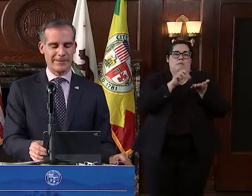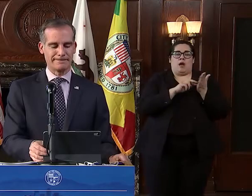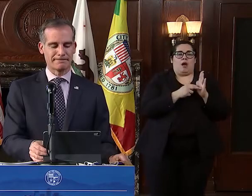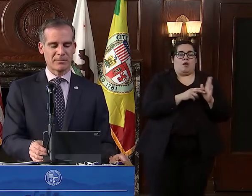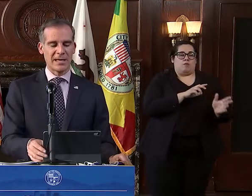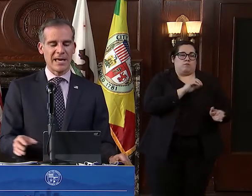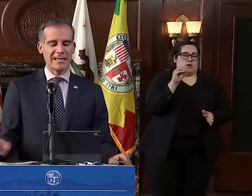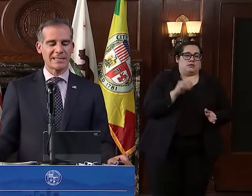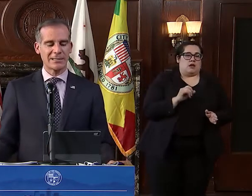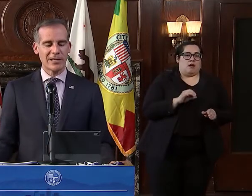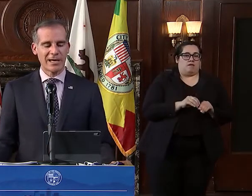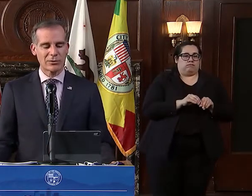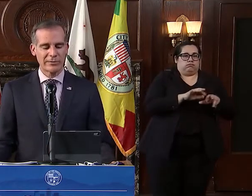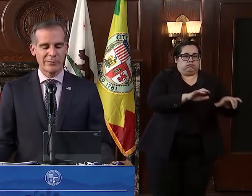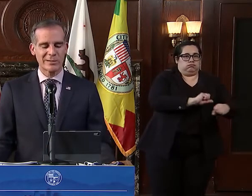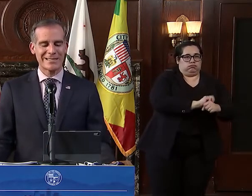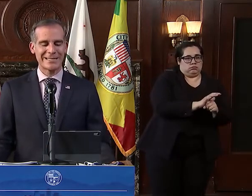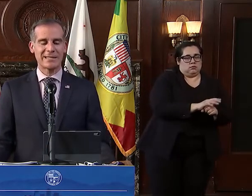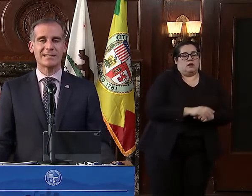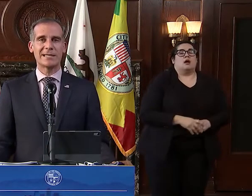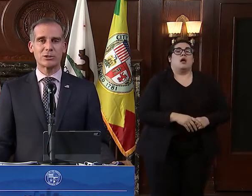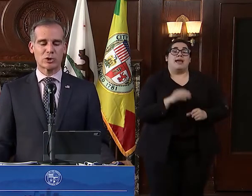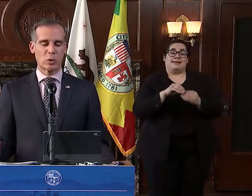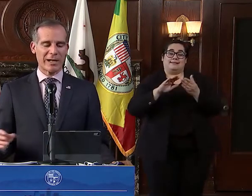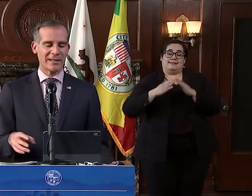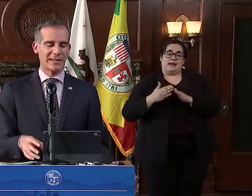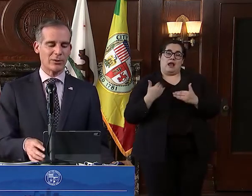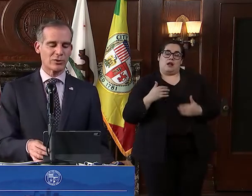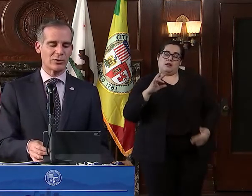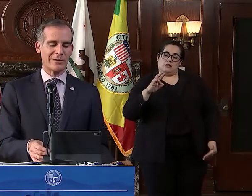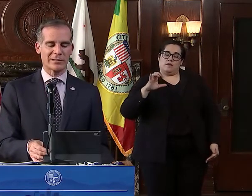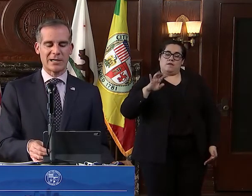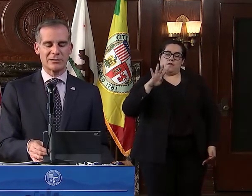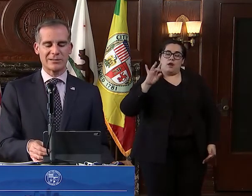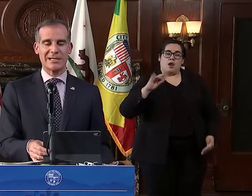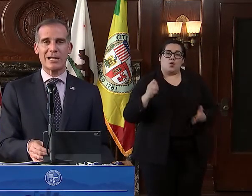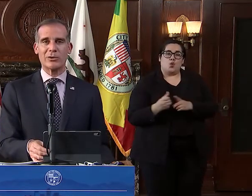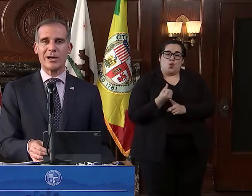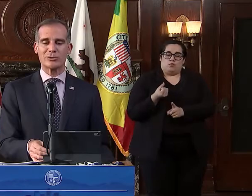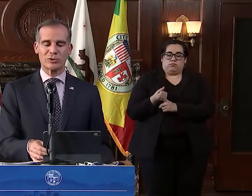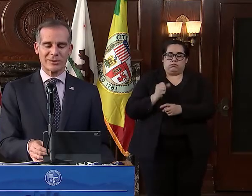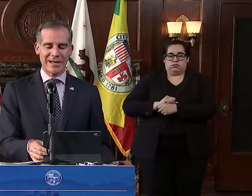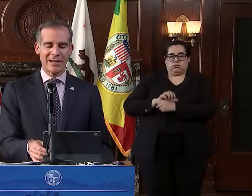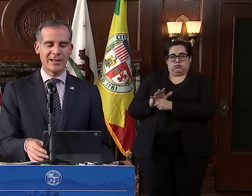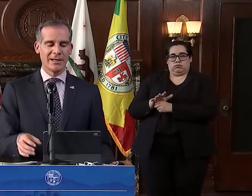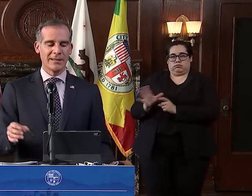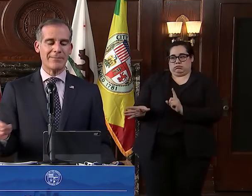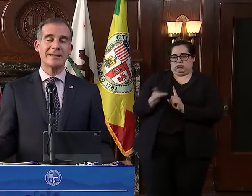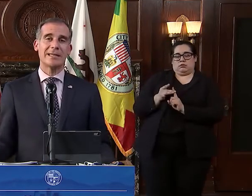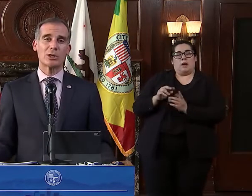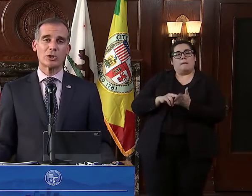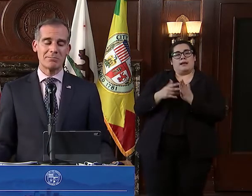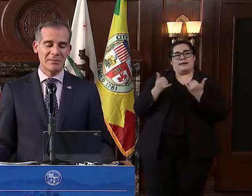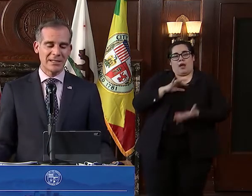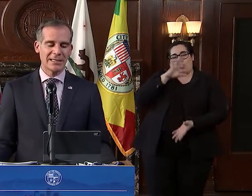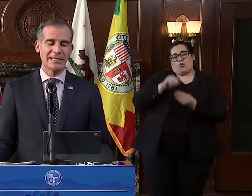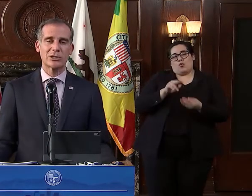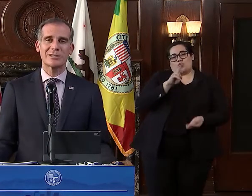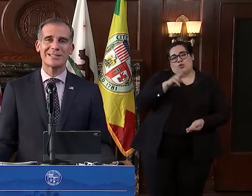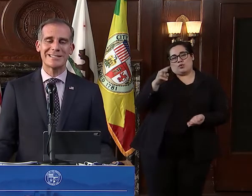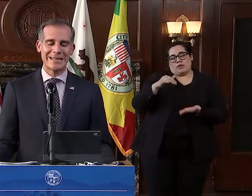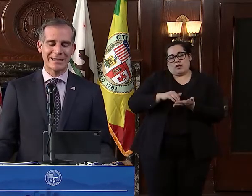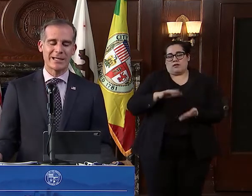COVID-19. En la ciudad tuvimos 748 nuevos casos, llegando a un total de